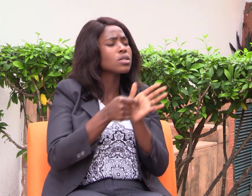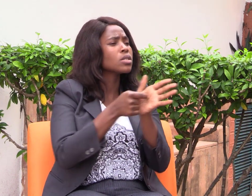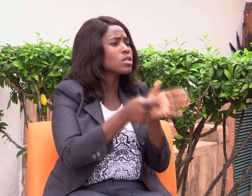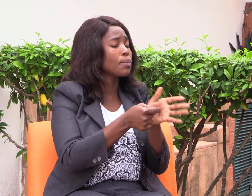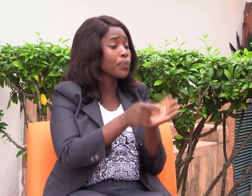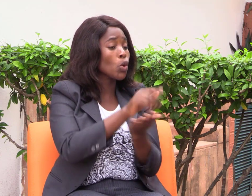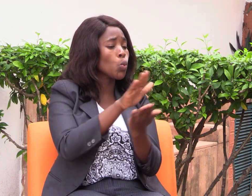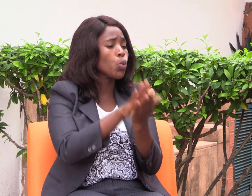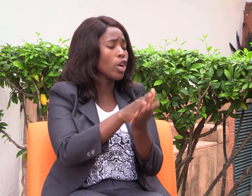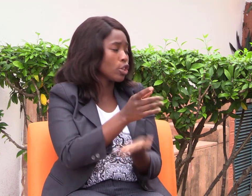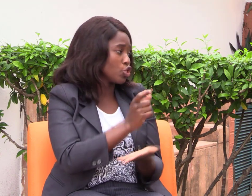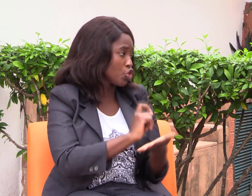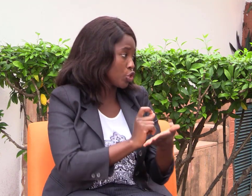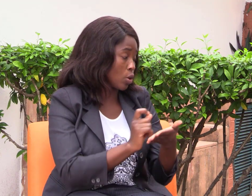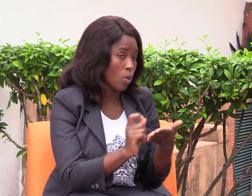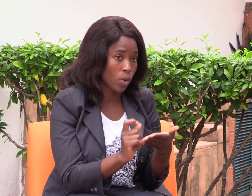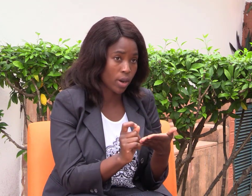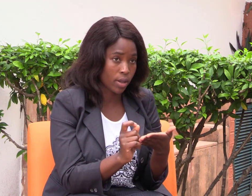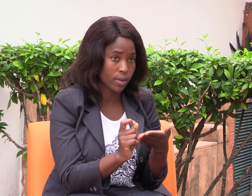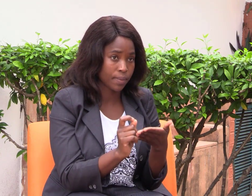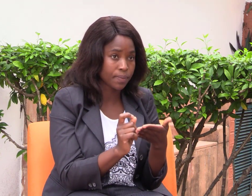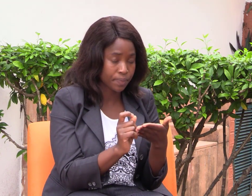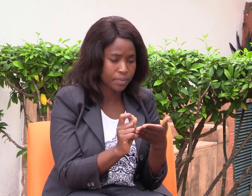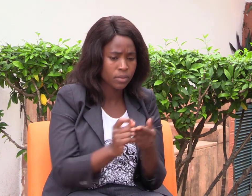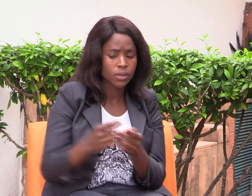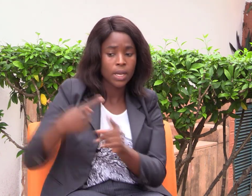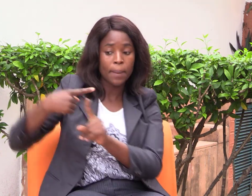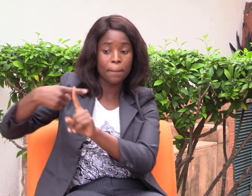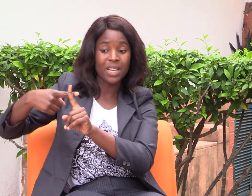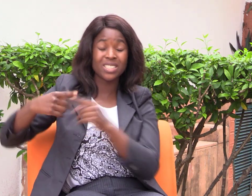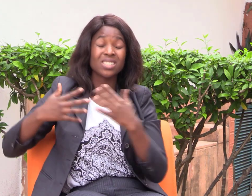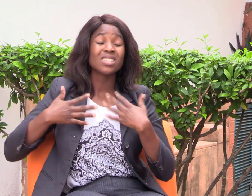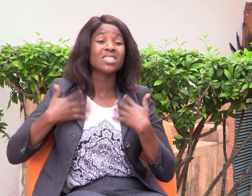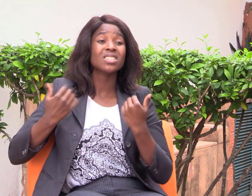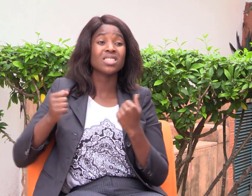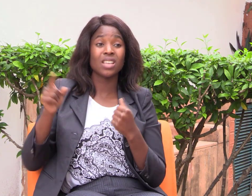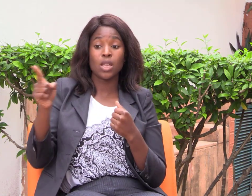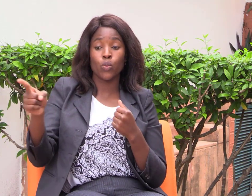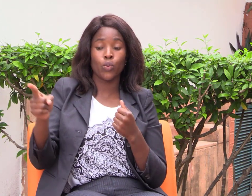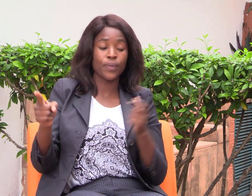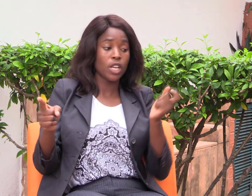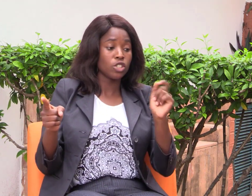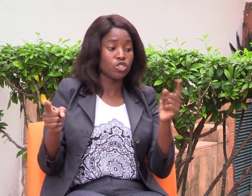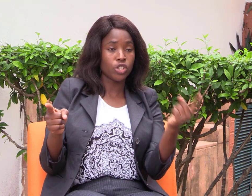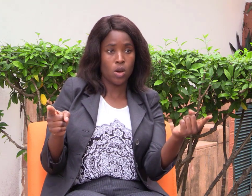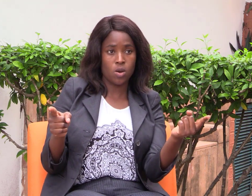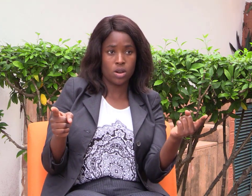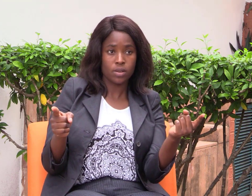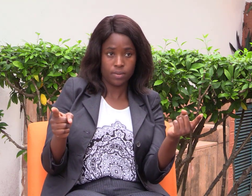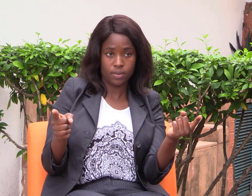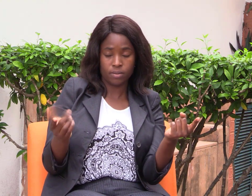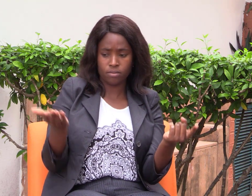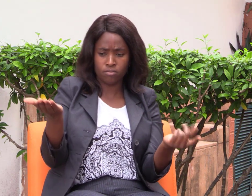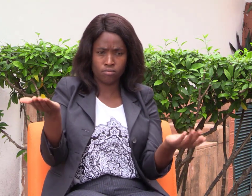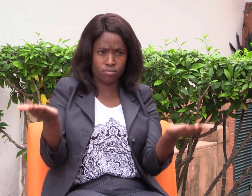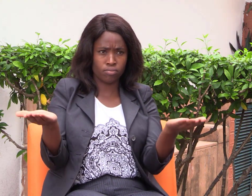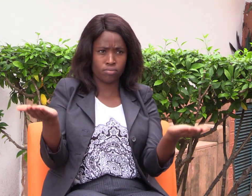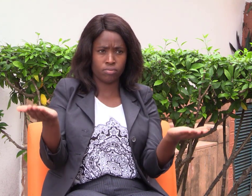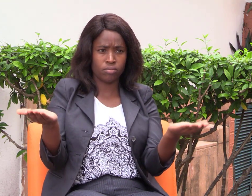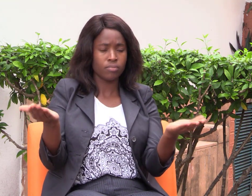nós devemos trazer à tona. E falando sobre a educação, nós temos o mais e temos o